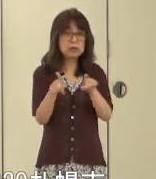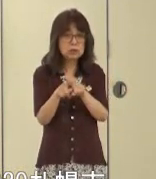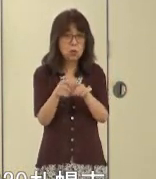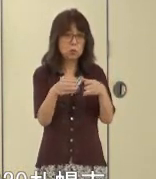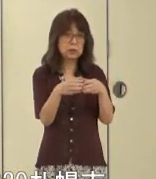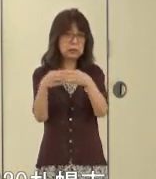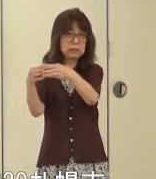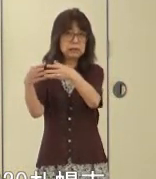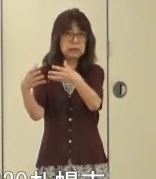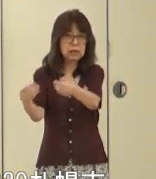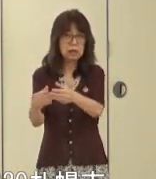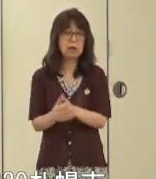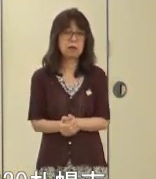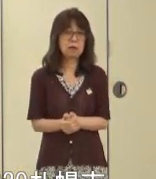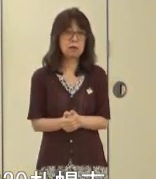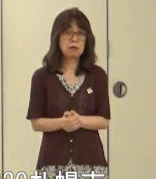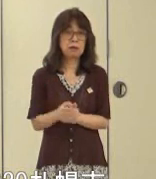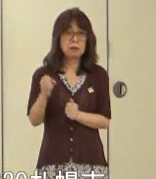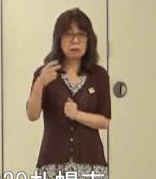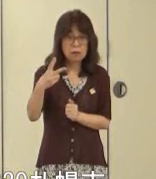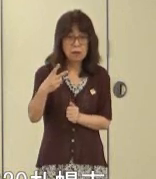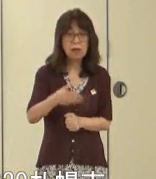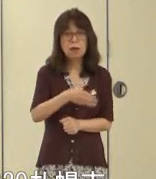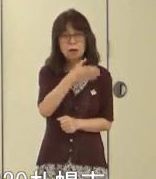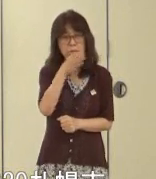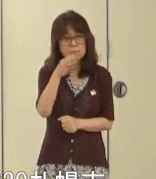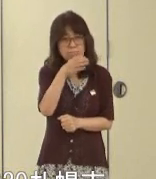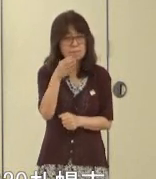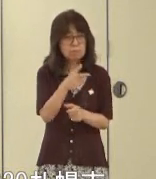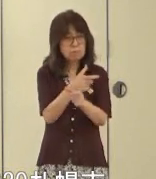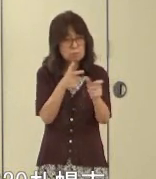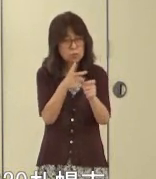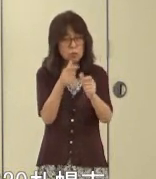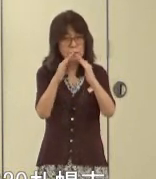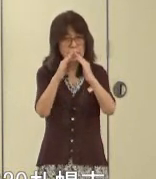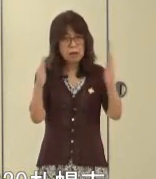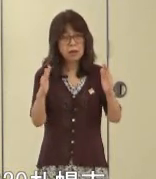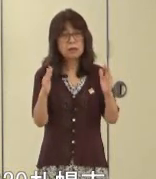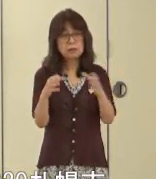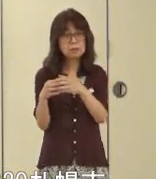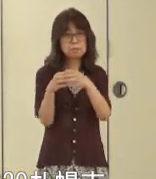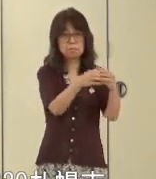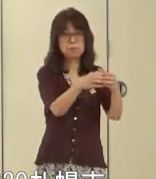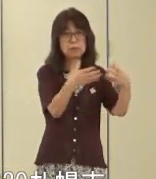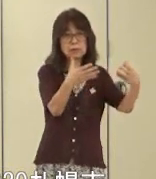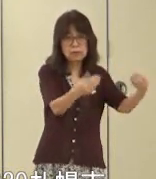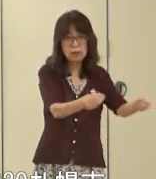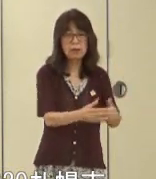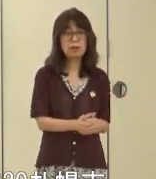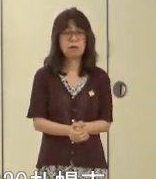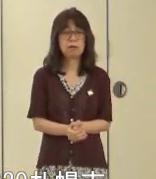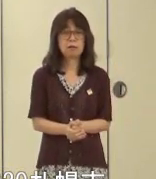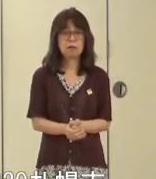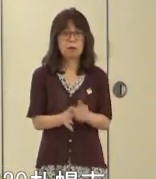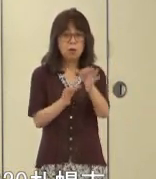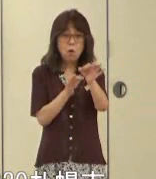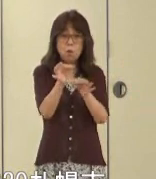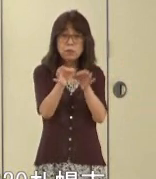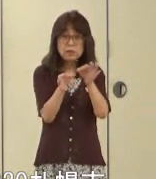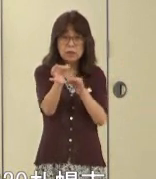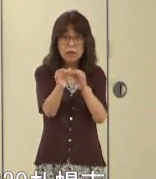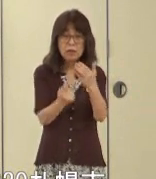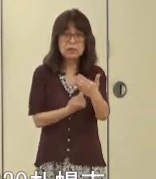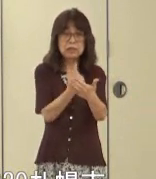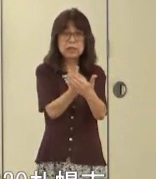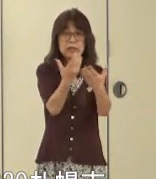まあ、そしてやっぱり飲み会を一緒に行ったということであります。まあ、これはお店に行っただけでは